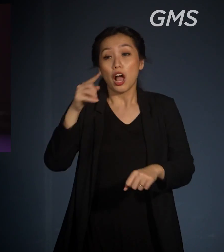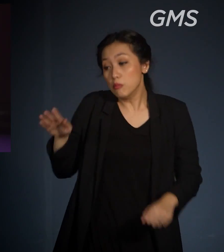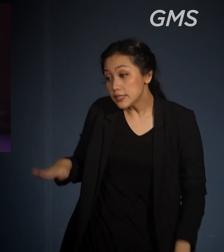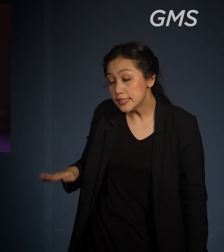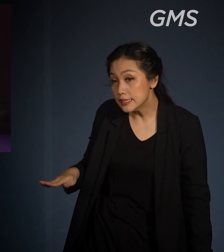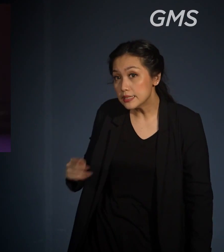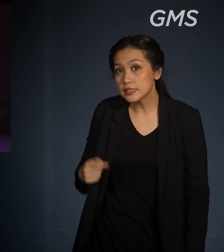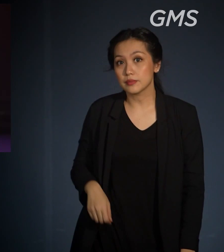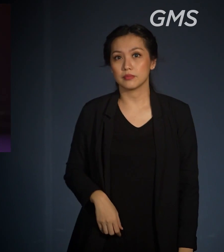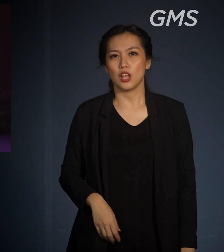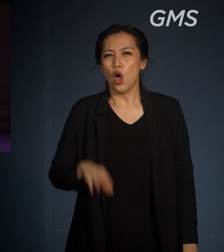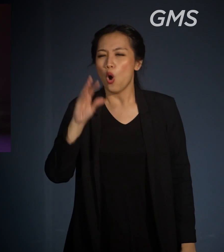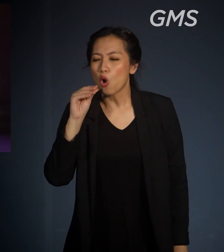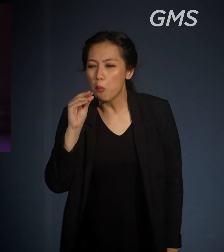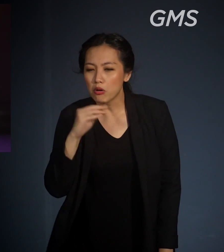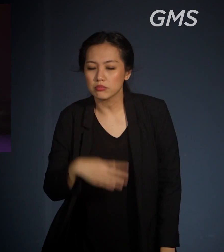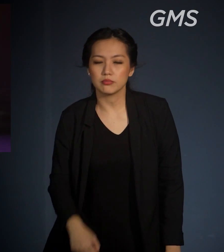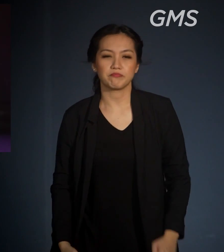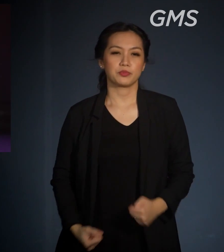Mereka berkata hal-hal yang